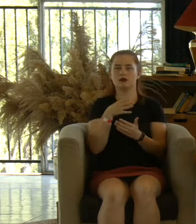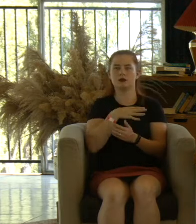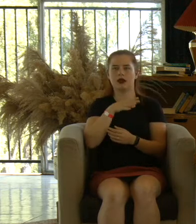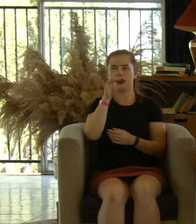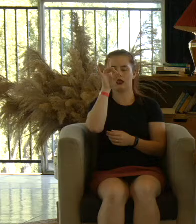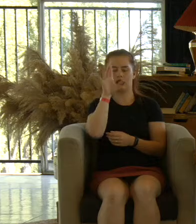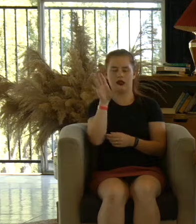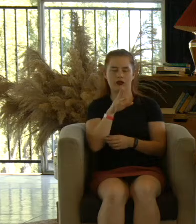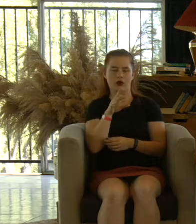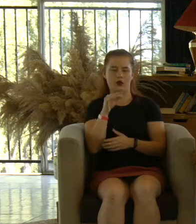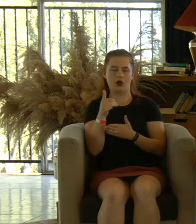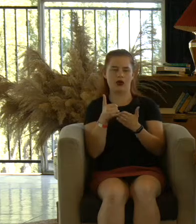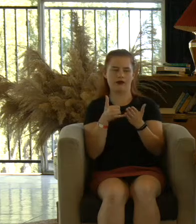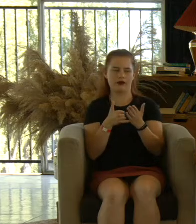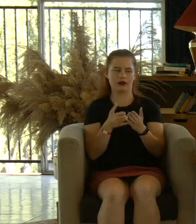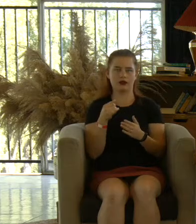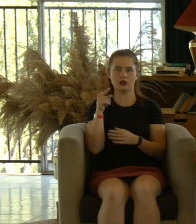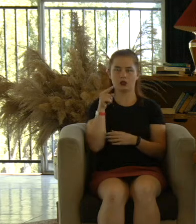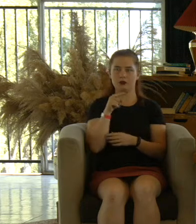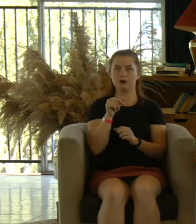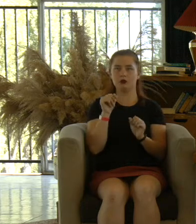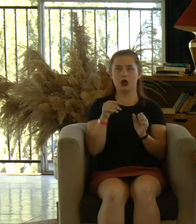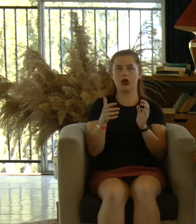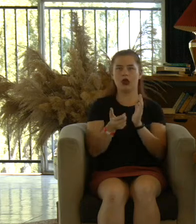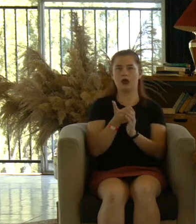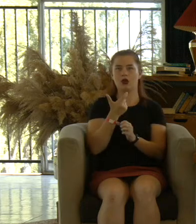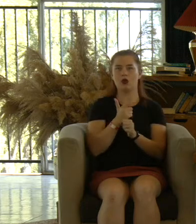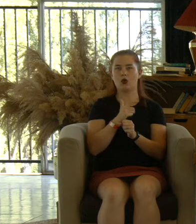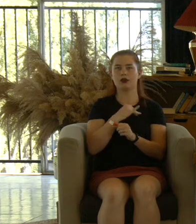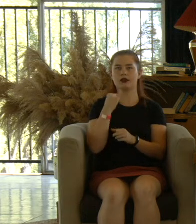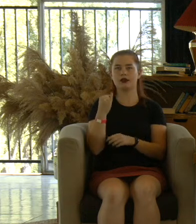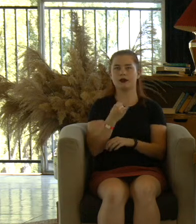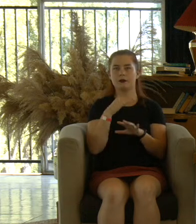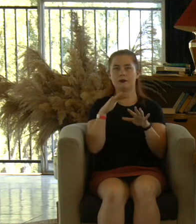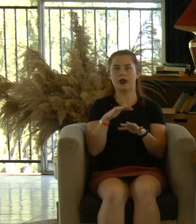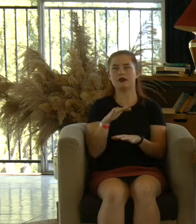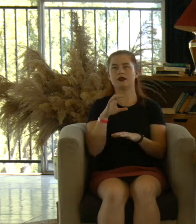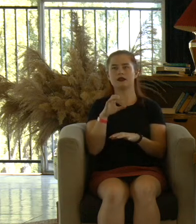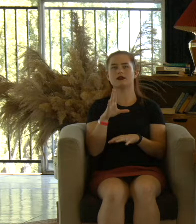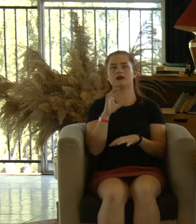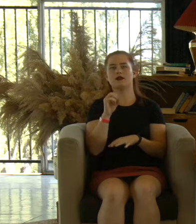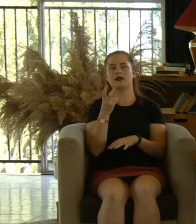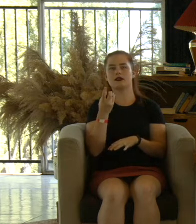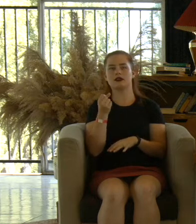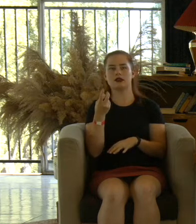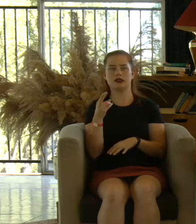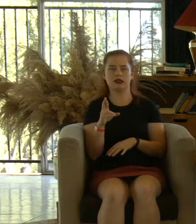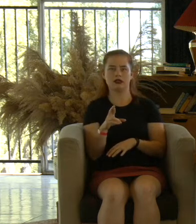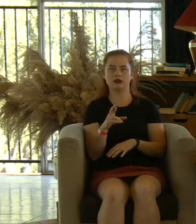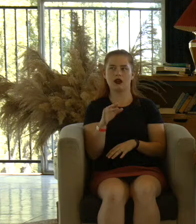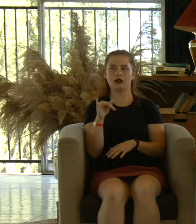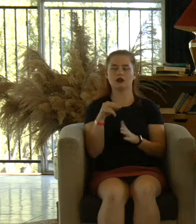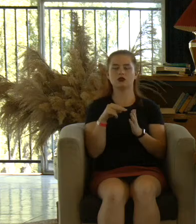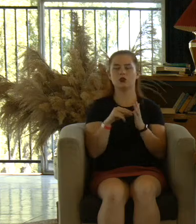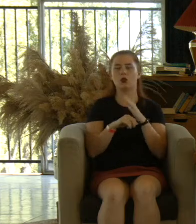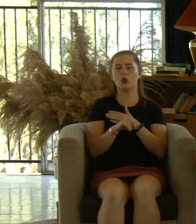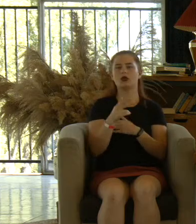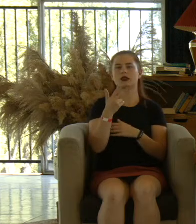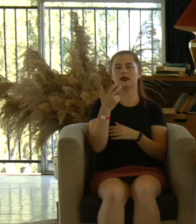вину. И, кстати, в том же Гудвайне сейчас можно найти очень интересные позиции, например, из Венгрии. И они стартуют от 370